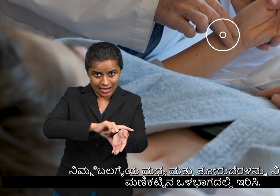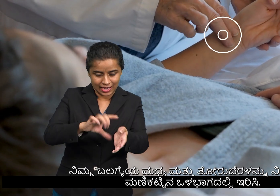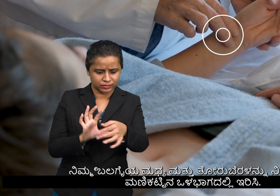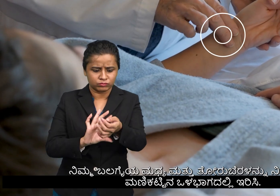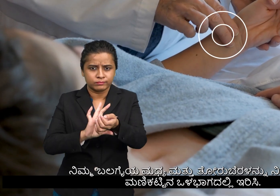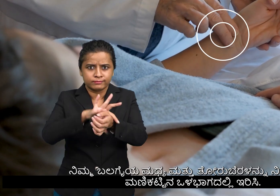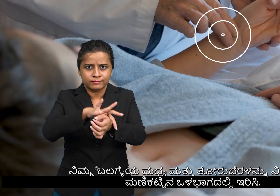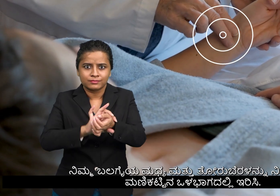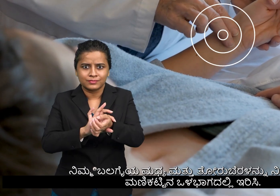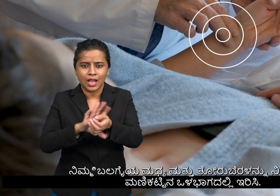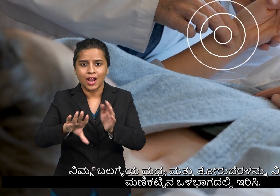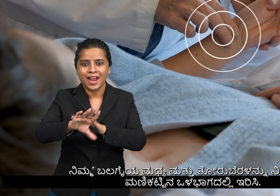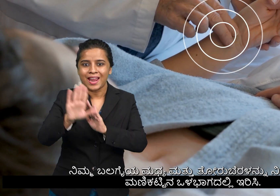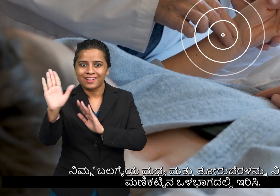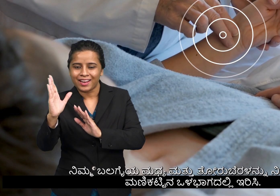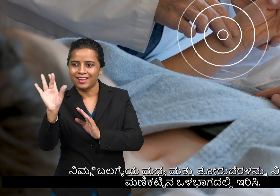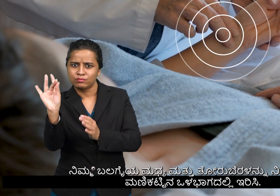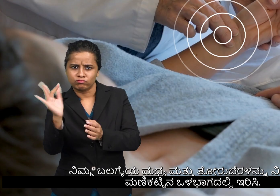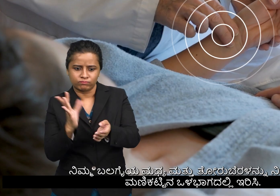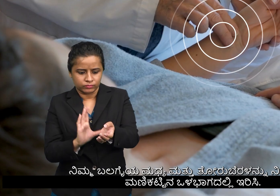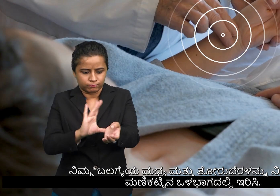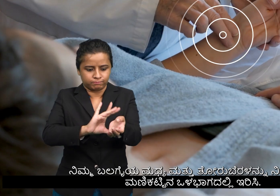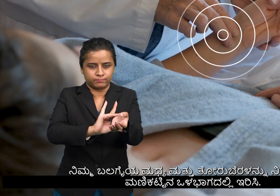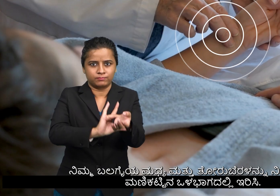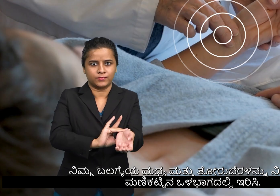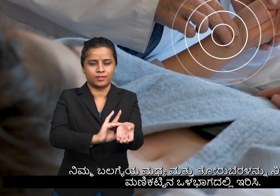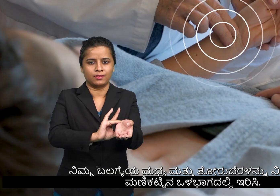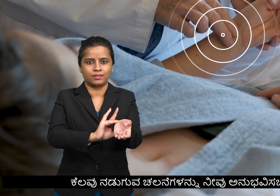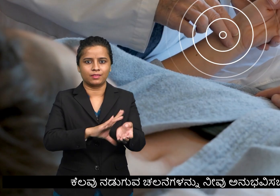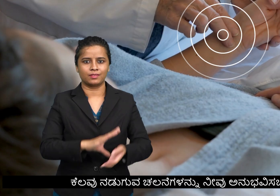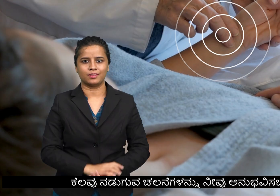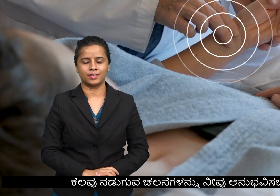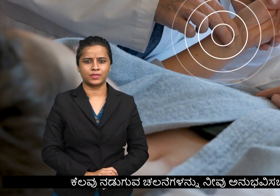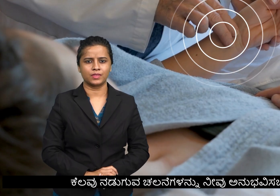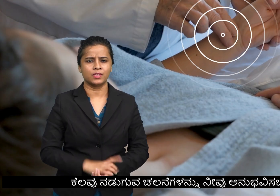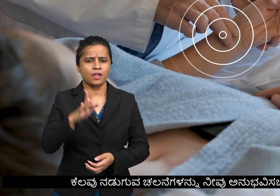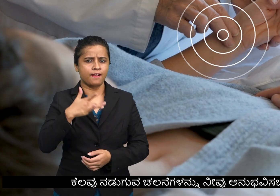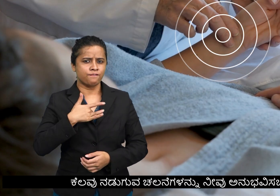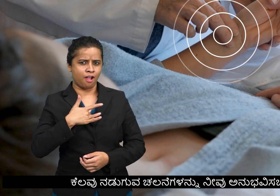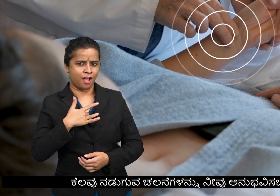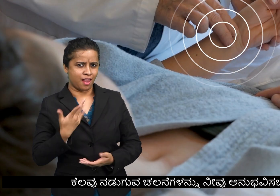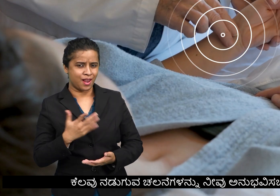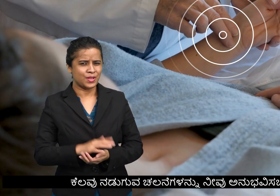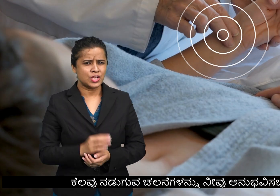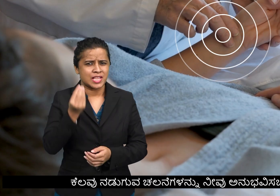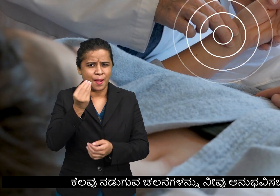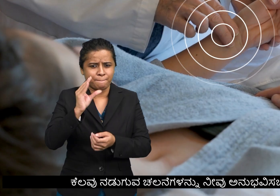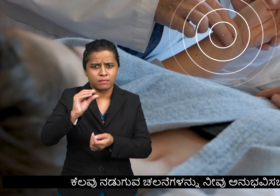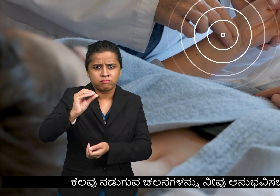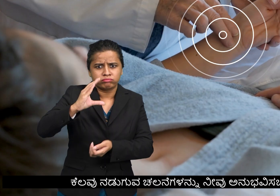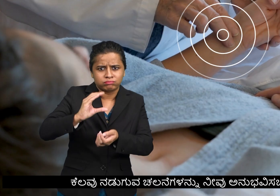ಎಡ ಮಣಿಕಟ್ಟಿನ ಒಳ ಭಾಗದಲ್ಲಿ ಇರಿಸಿ. ಕೆಲವು ನಡುಗುವ ಚಲನೆಗಳನ್ನು